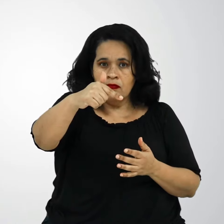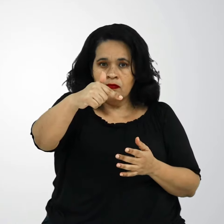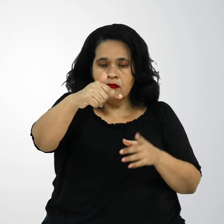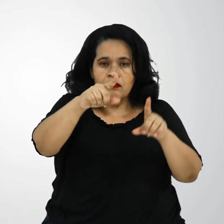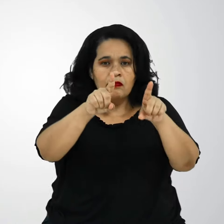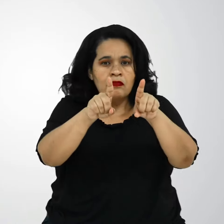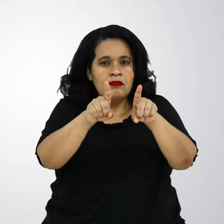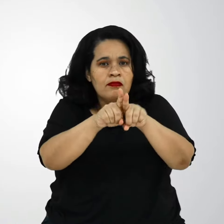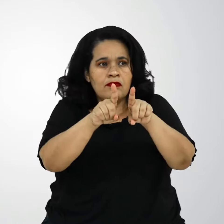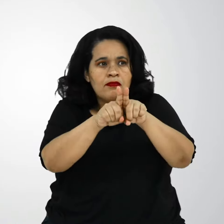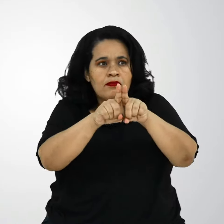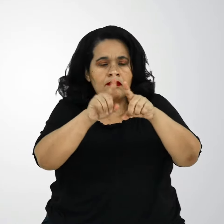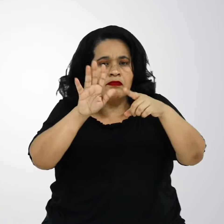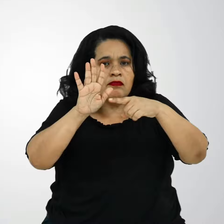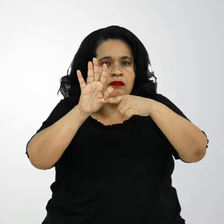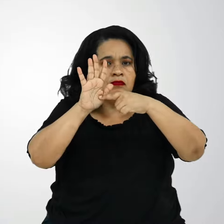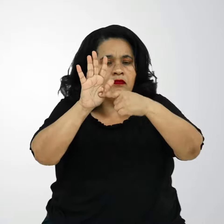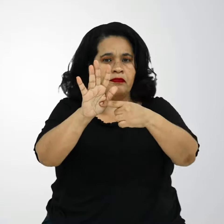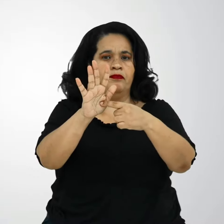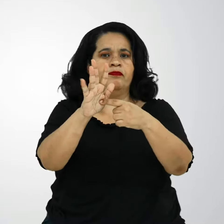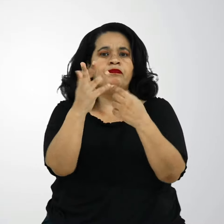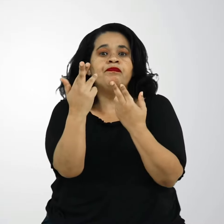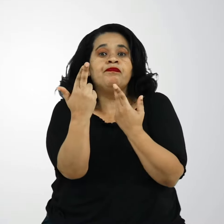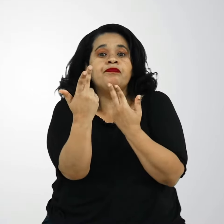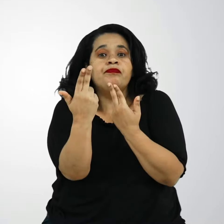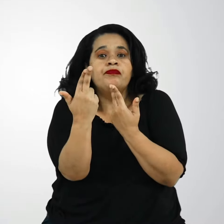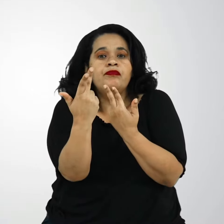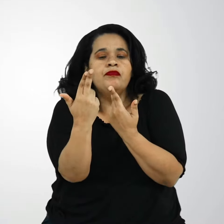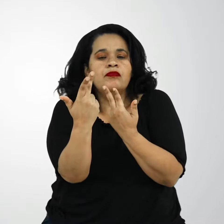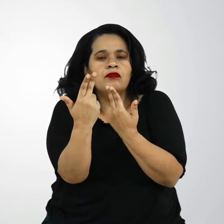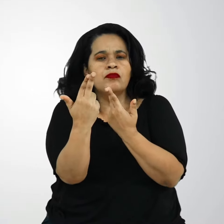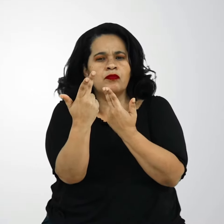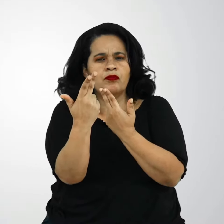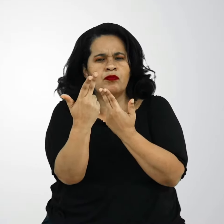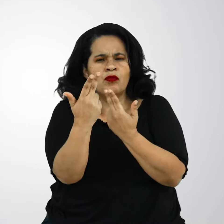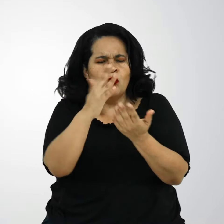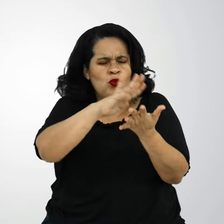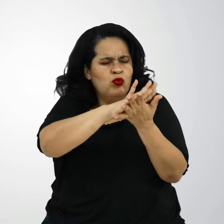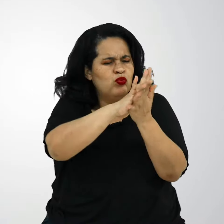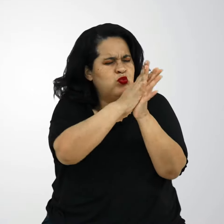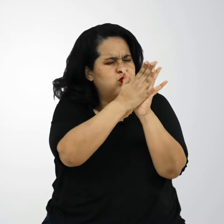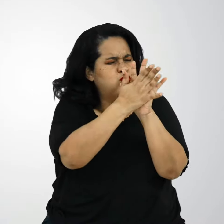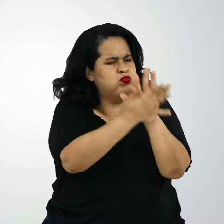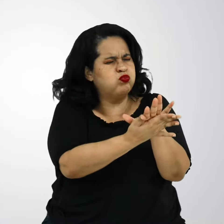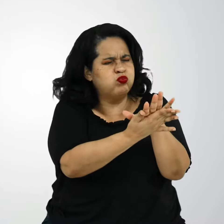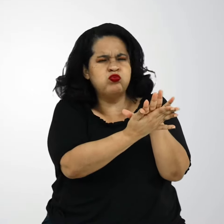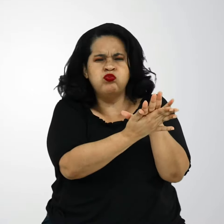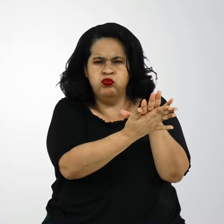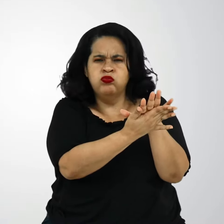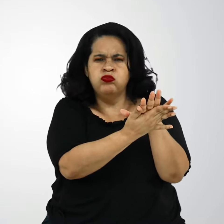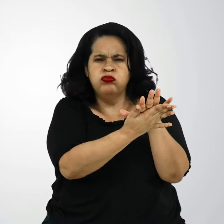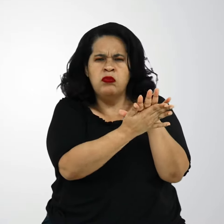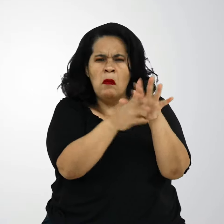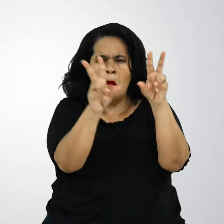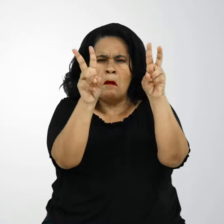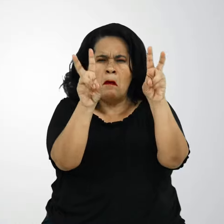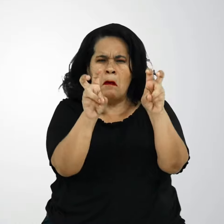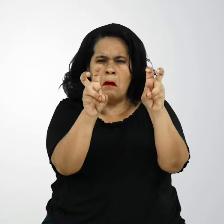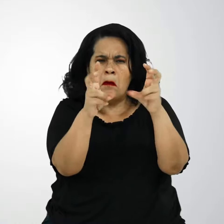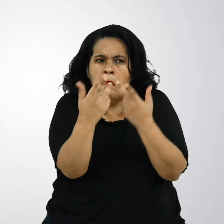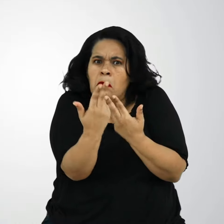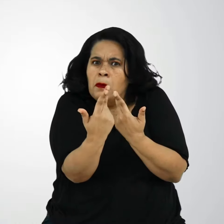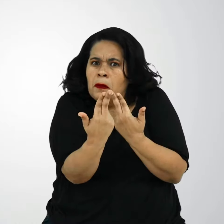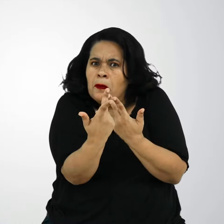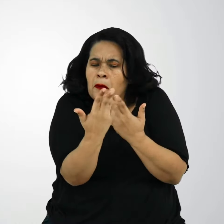aparecer a mesma figura. Exatamente. A mesma figura, o assolador. É o mesmo, até o mesmo termo que aparece. Então, está